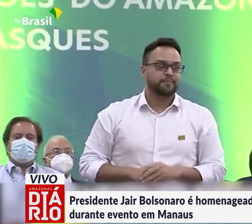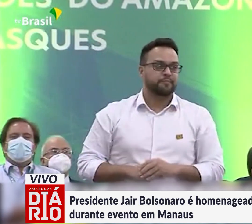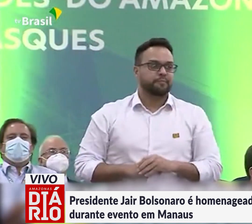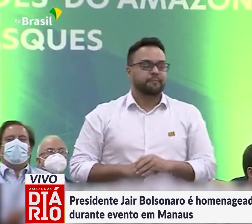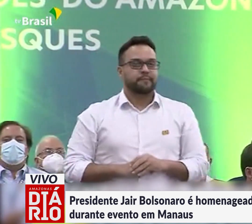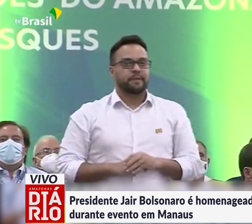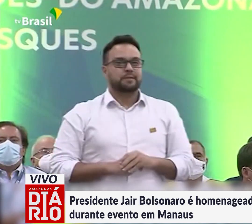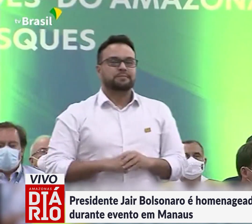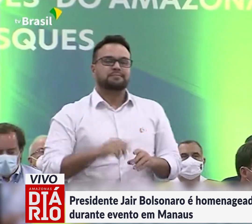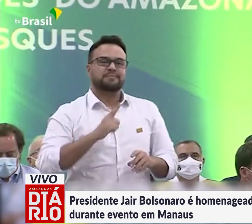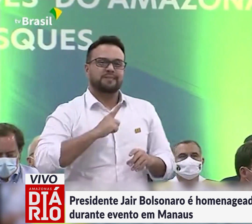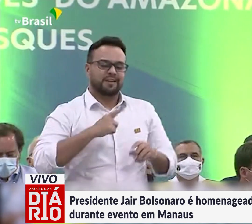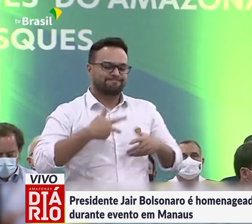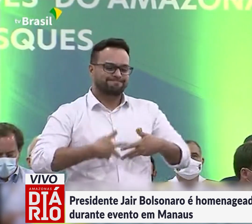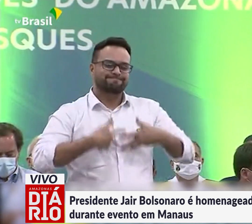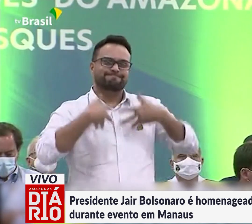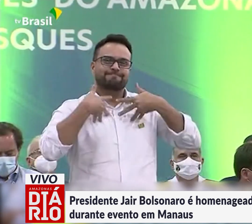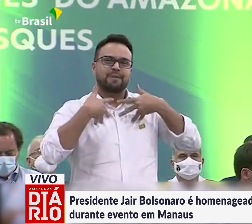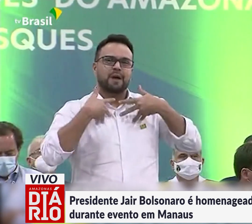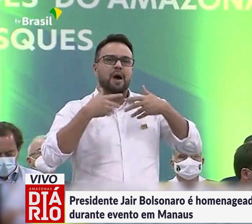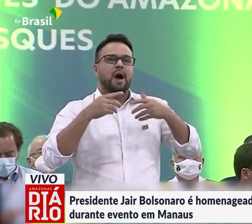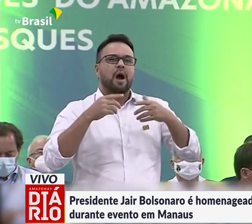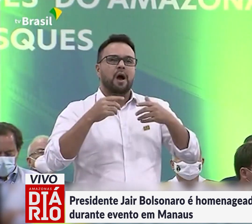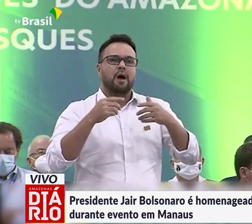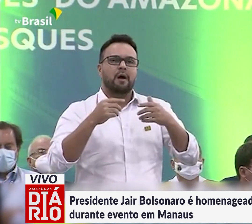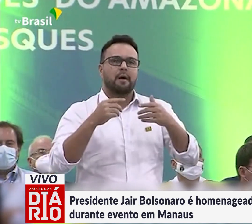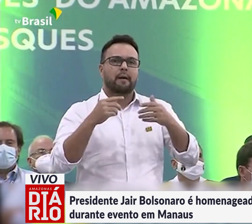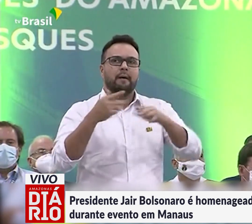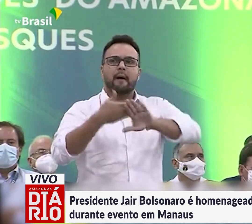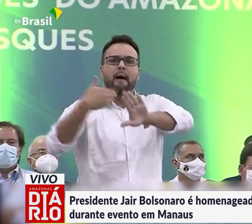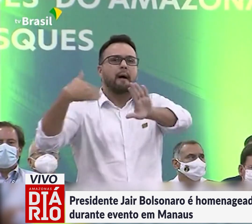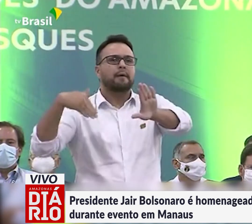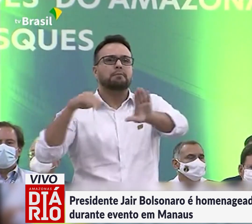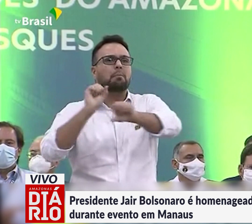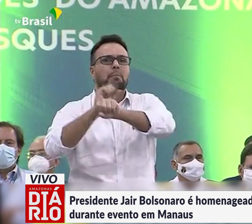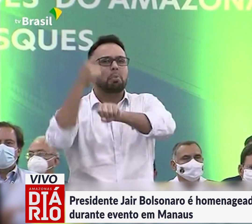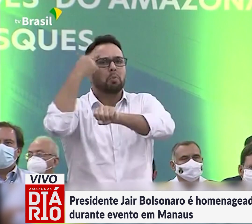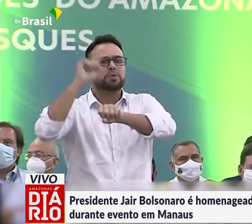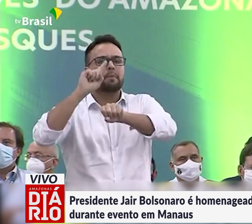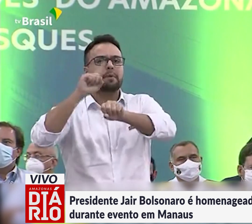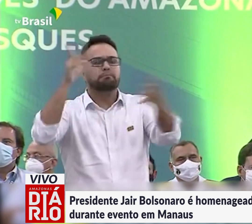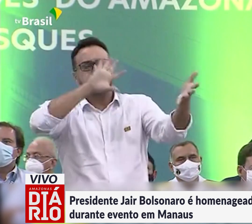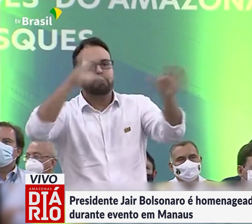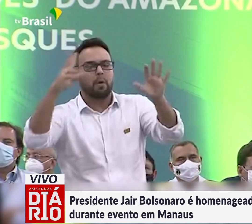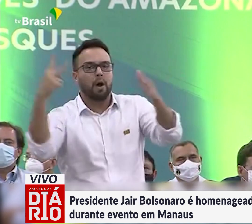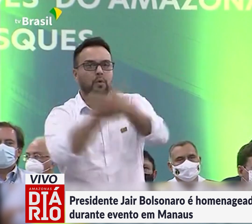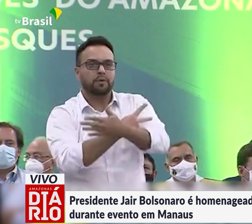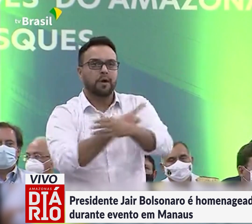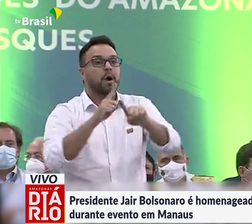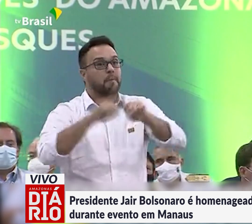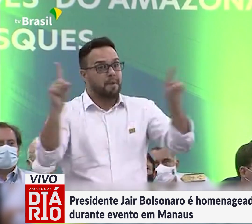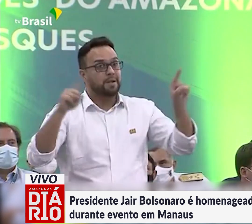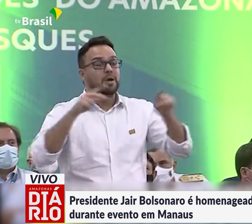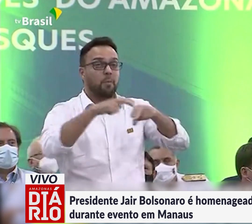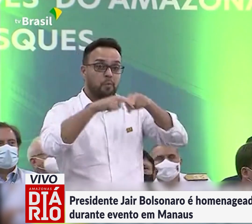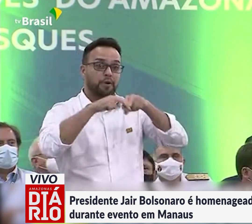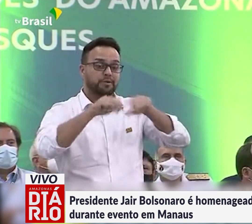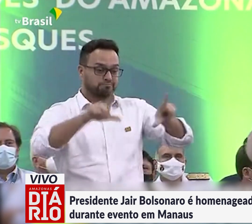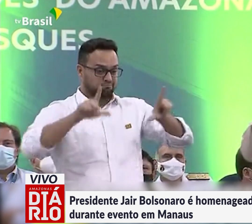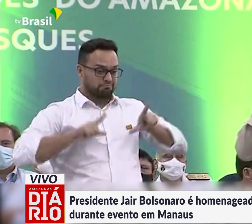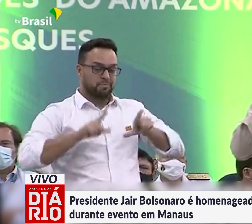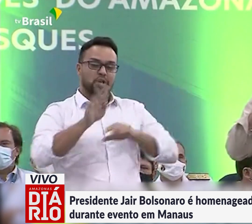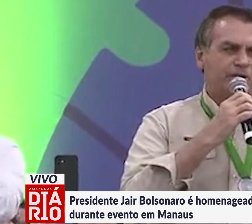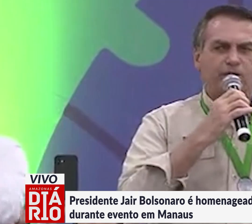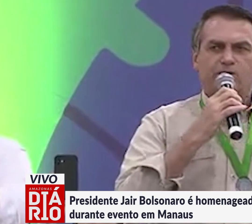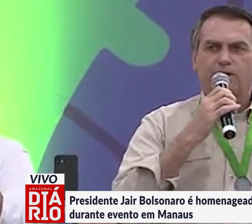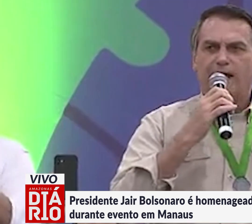do centro de convenções e seguiu para o aeroporto de Manaus, onde seguirá viagem para o Pará, pois hoje terá agenda ainda